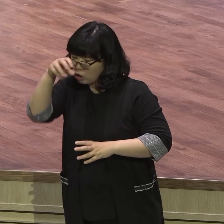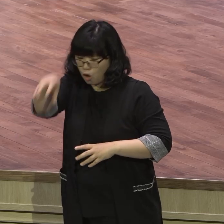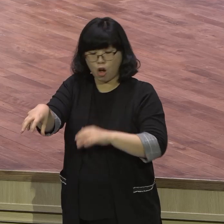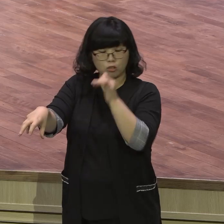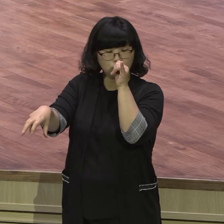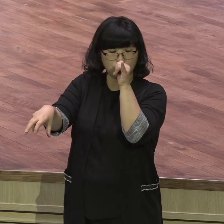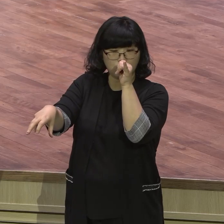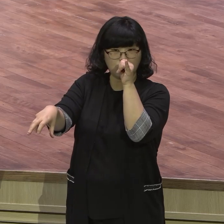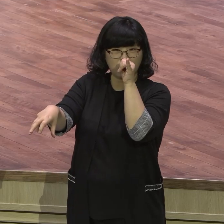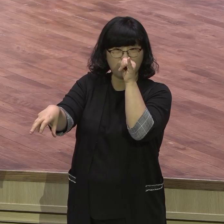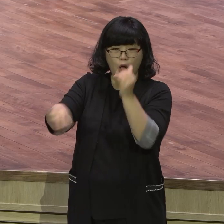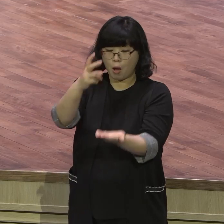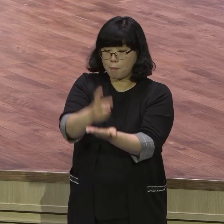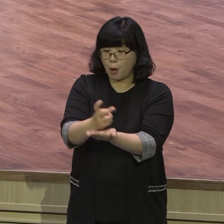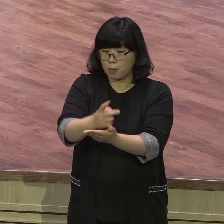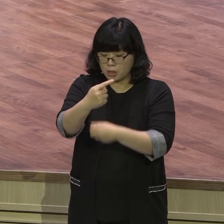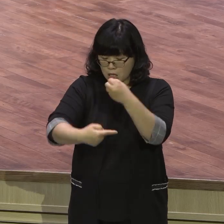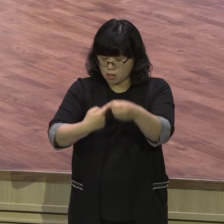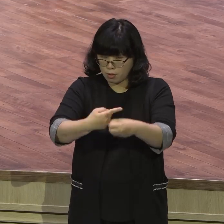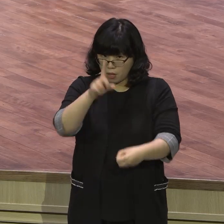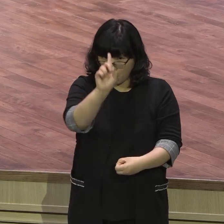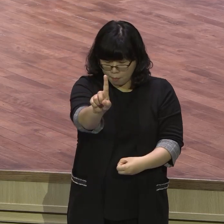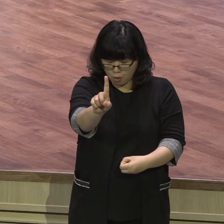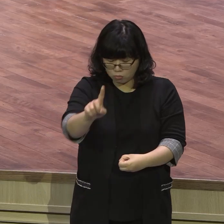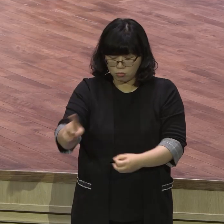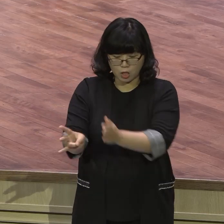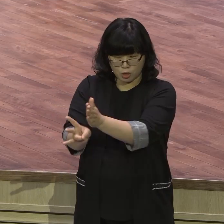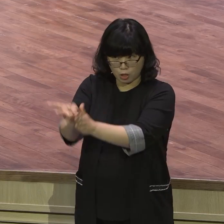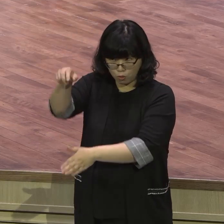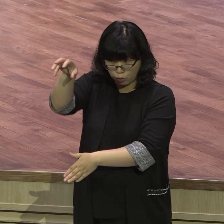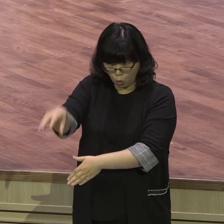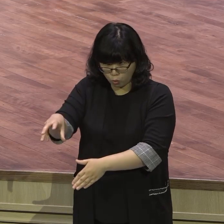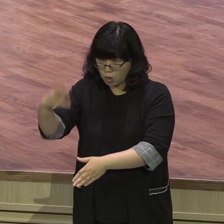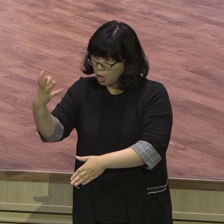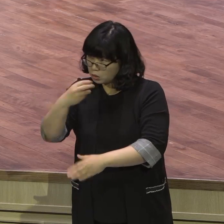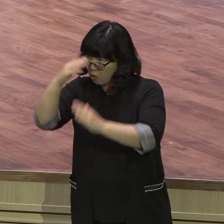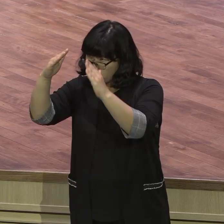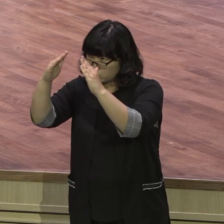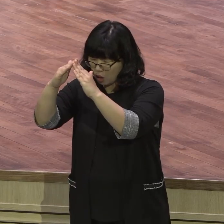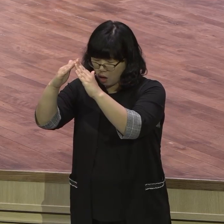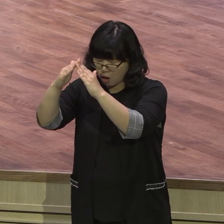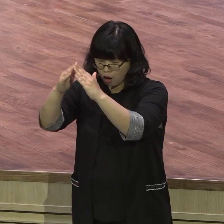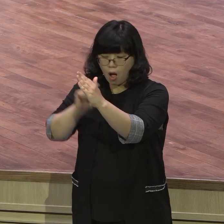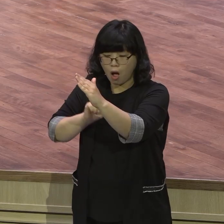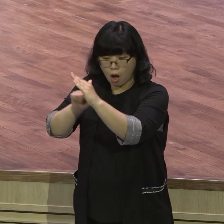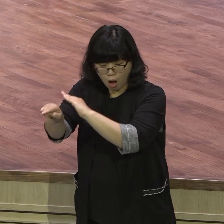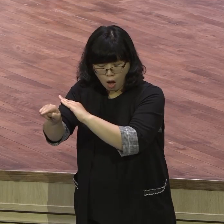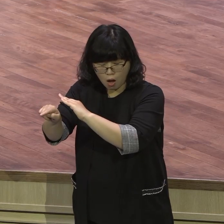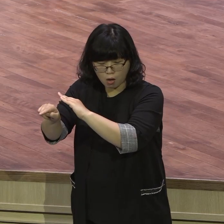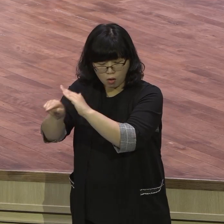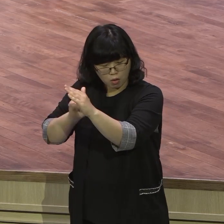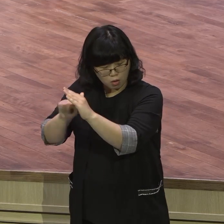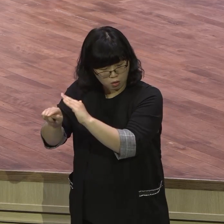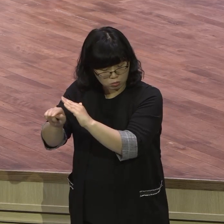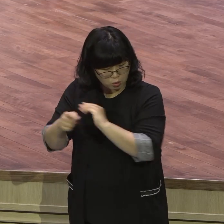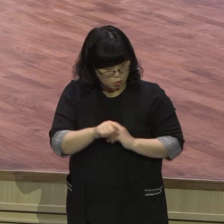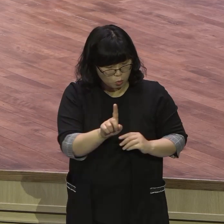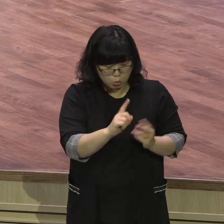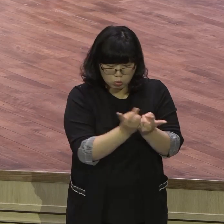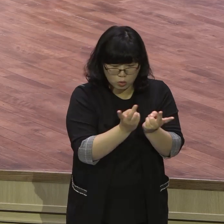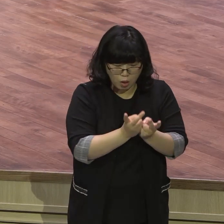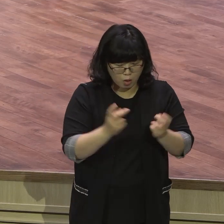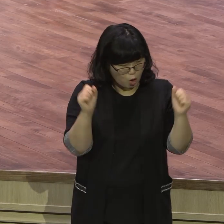성전 예루살렘으로 그리고 그걸 왔다 갔다 해야 되기 때문에 이것이 딱 여로부함이 걸리는 거예요. 이게